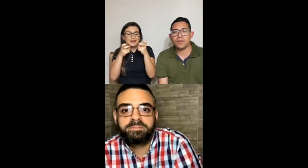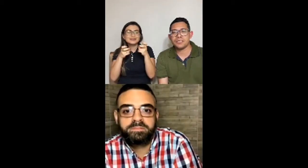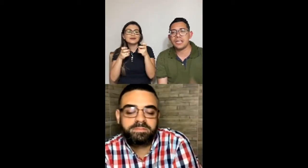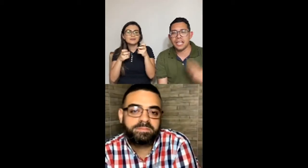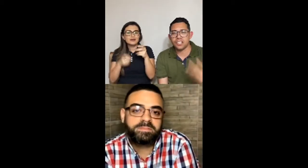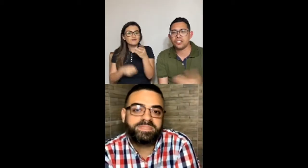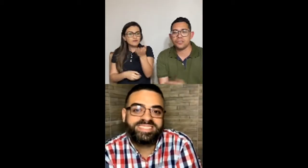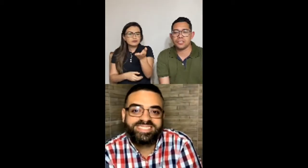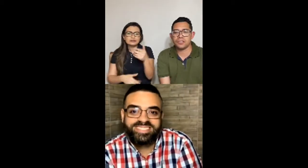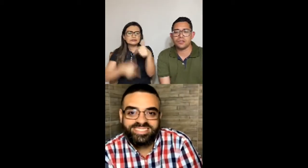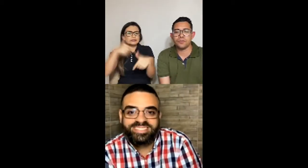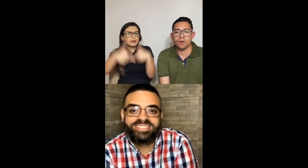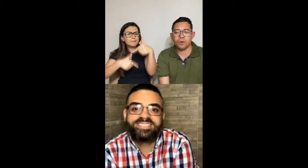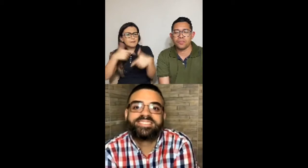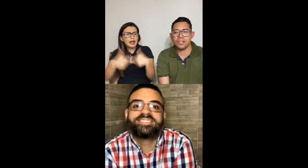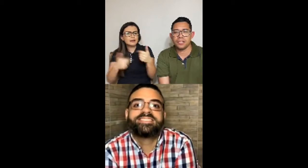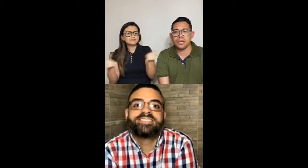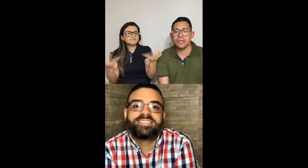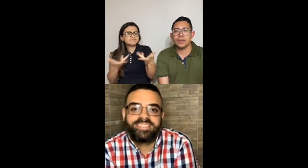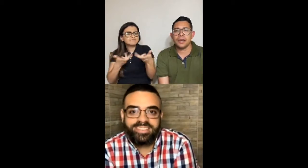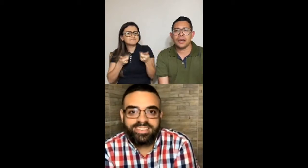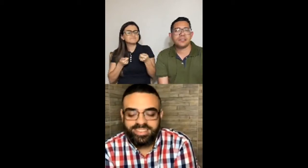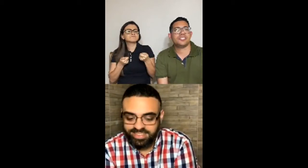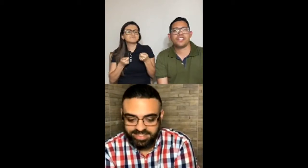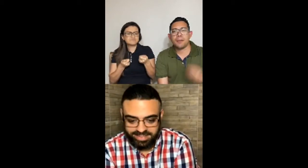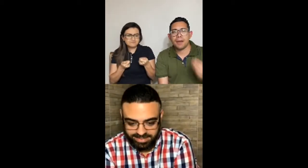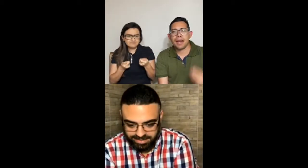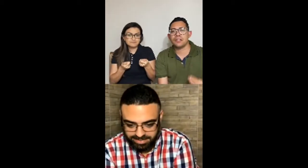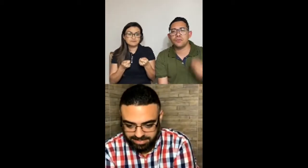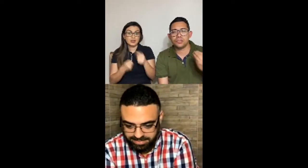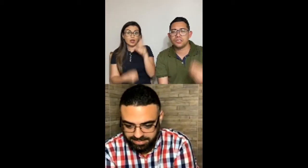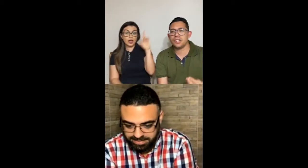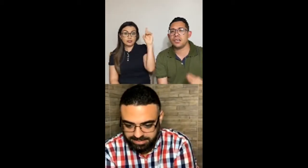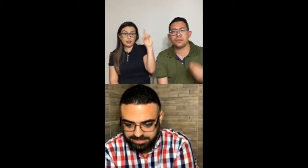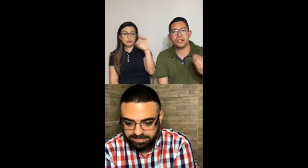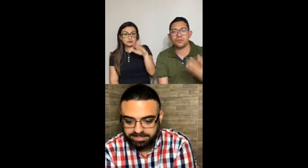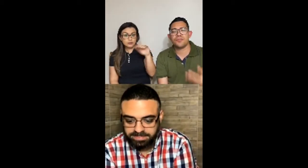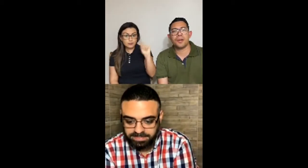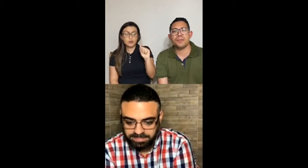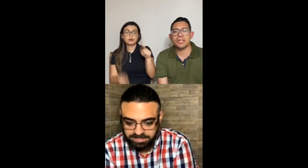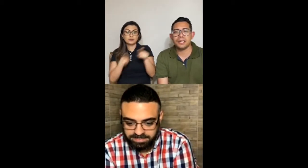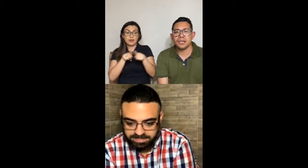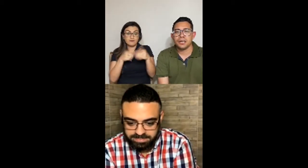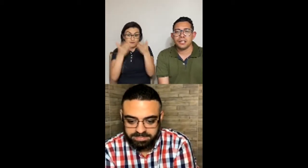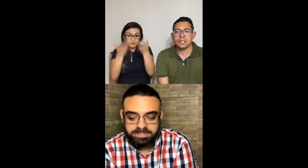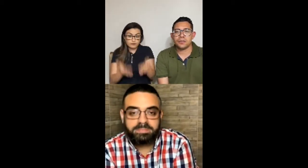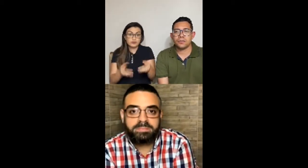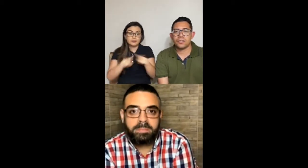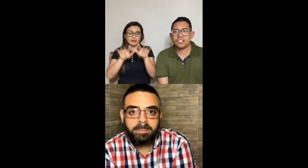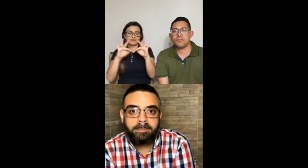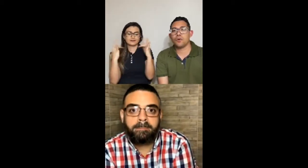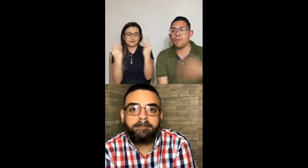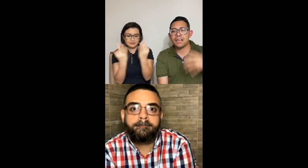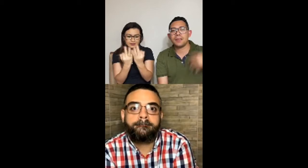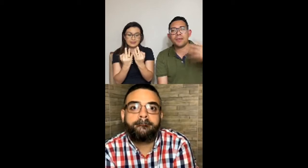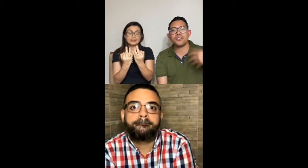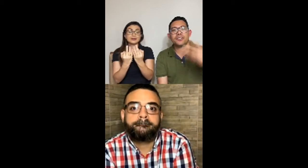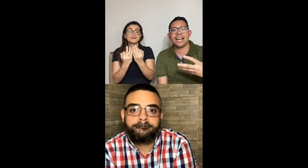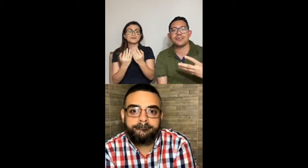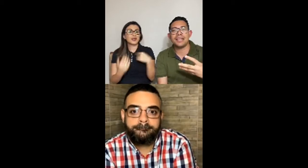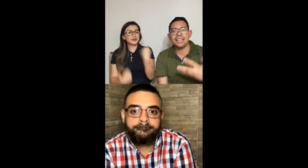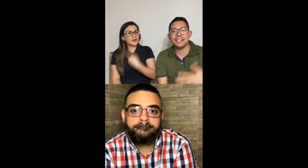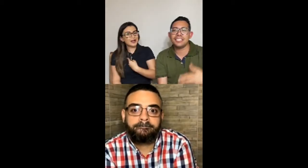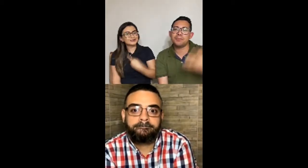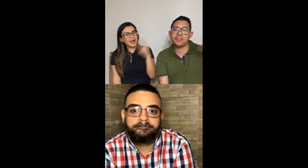trabalho excelente que você desenvolve aí, esse chamado, você, toda a sua família. Então, a gente ficou mais